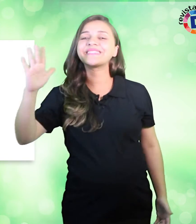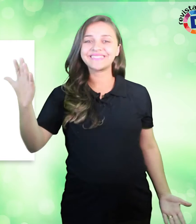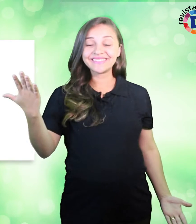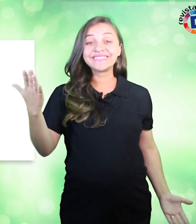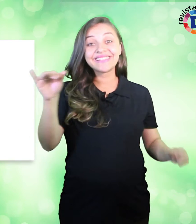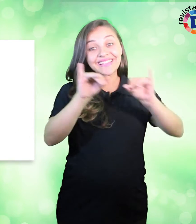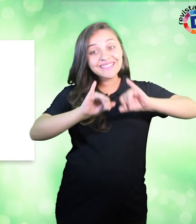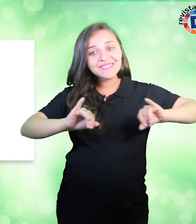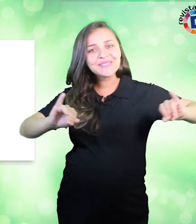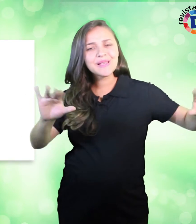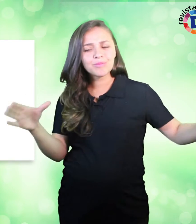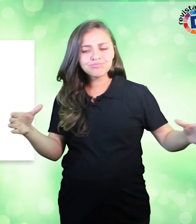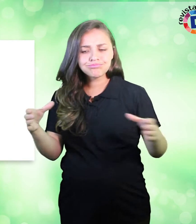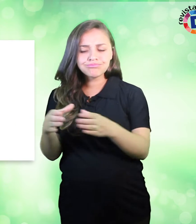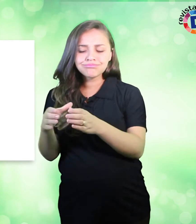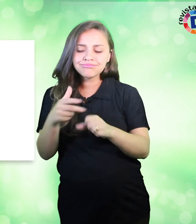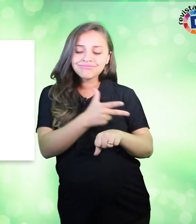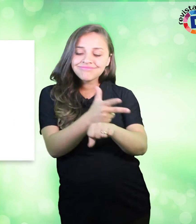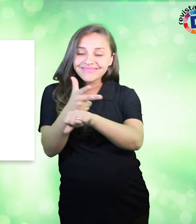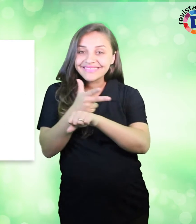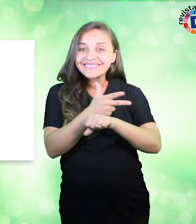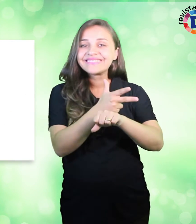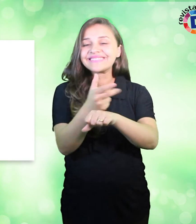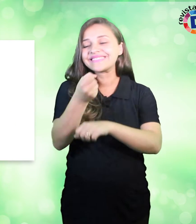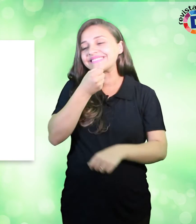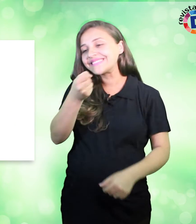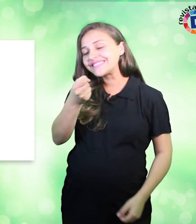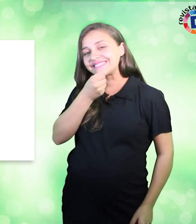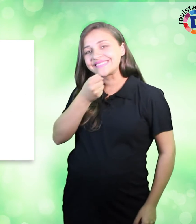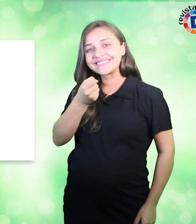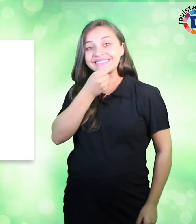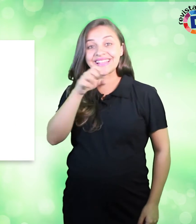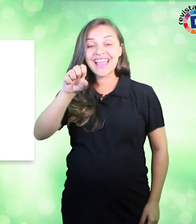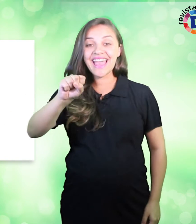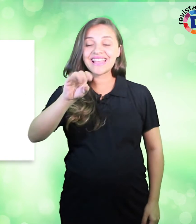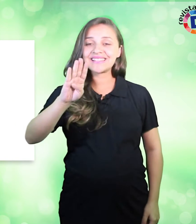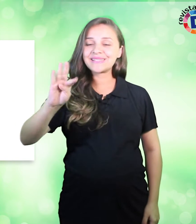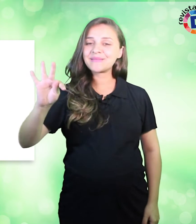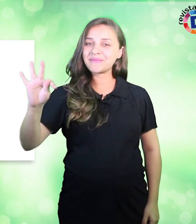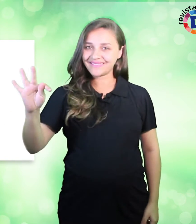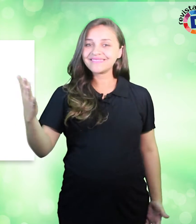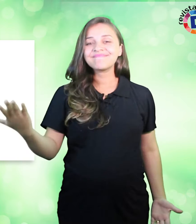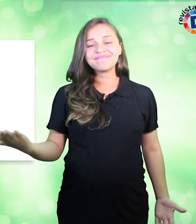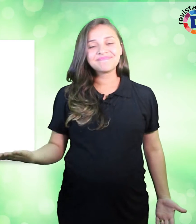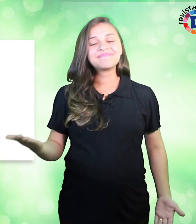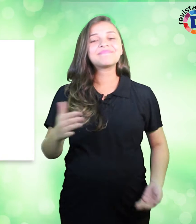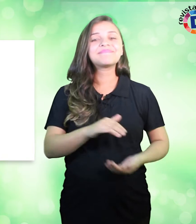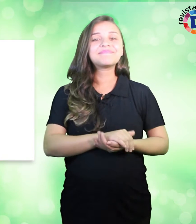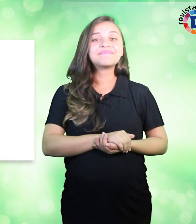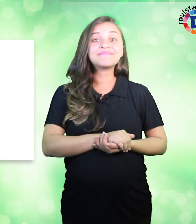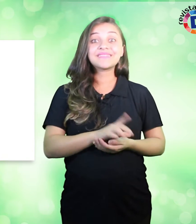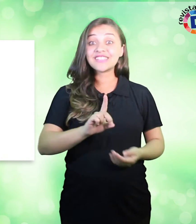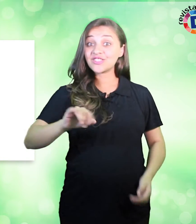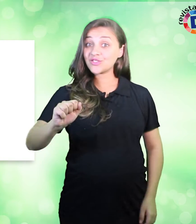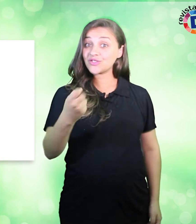coletiva de imprensa na sede do Sistema Brasileiro de Televisão, SBT, no dia 25 de